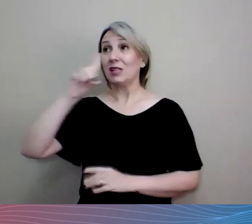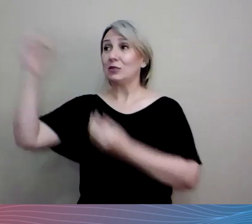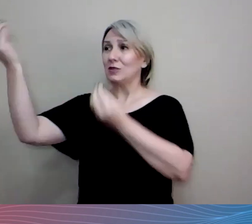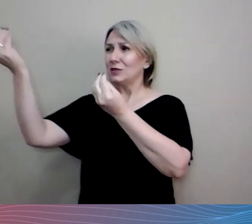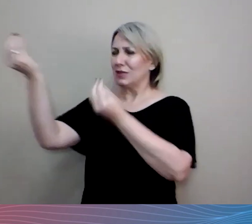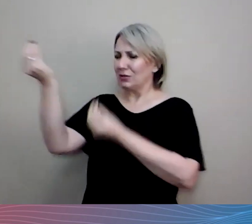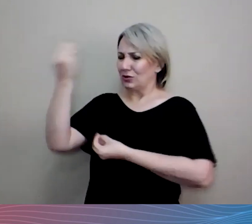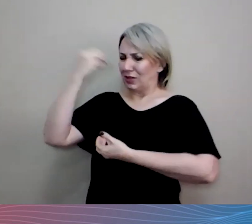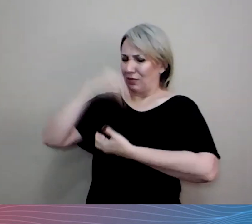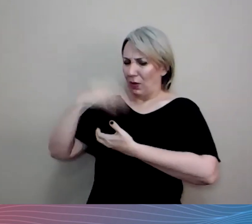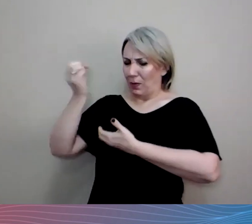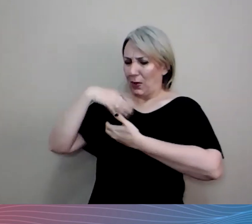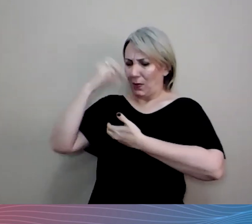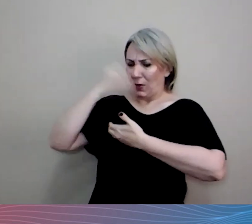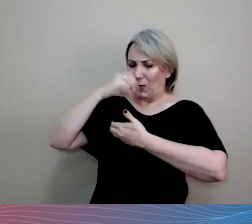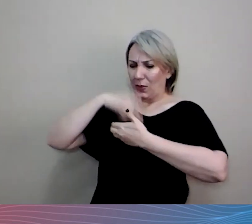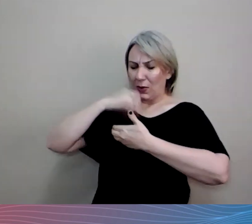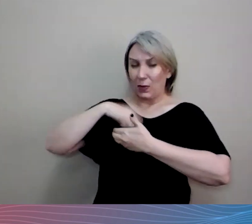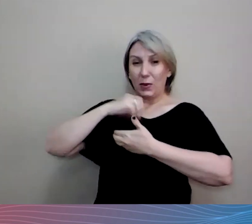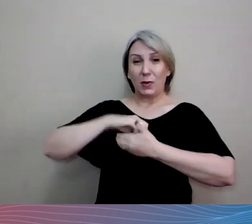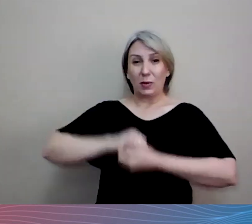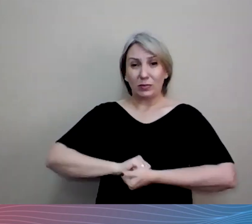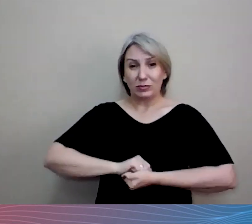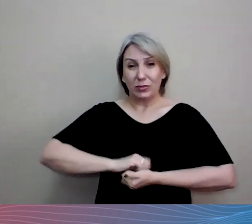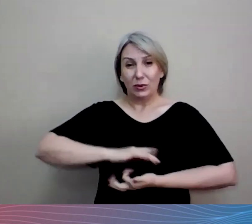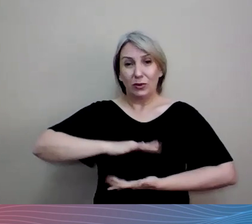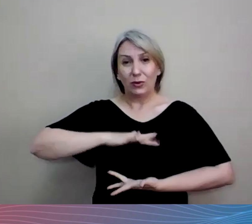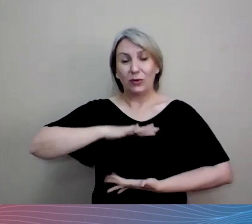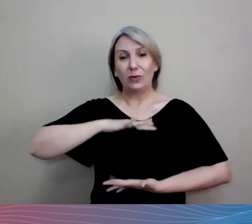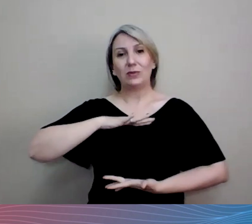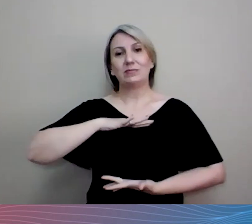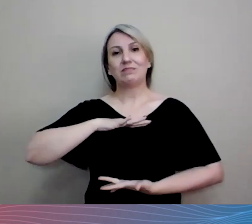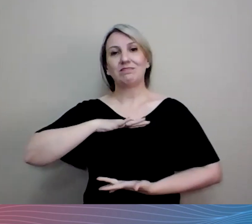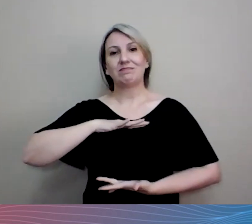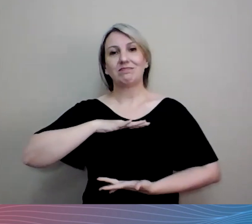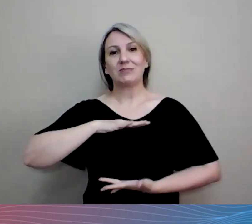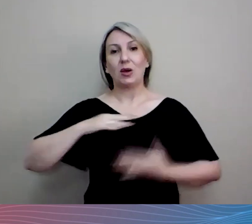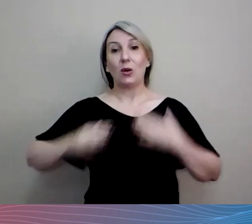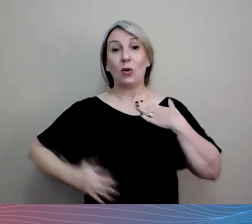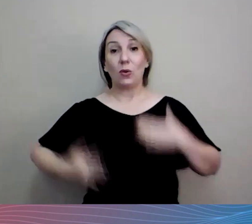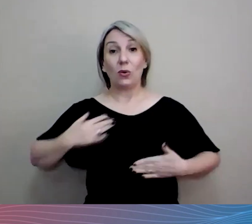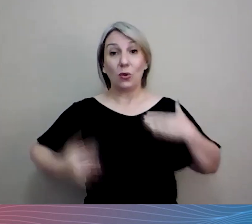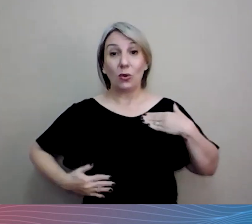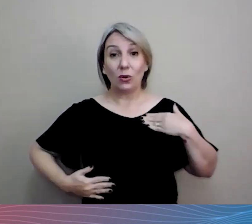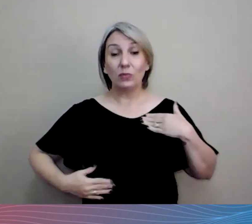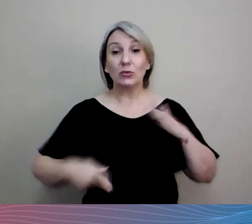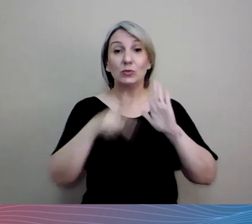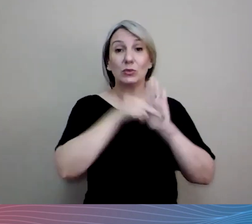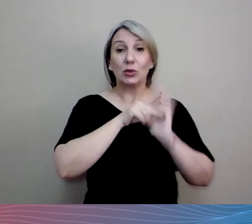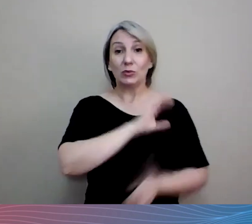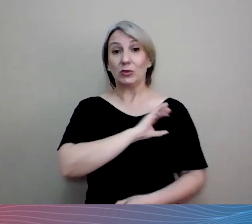de Cristo seja feito do próprio Cristo, né? 1 Coríntios